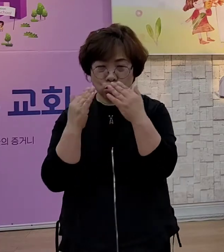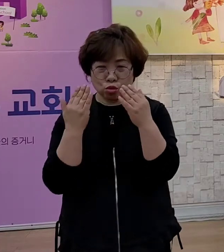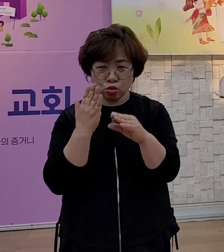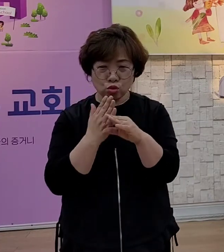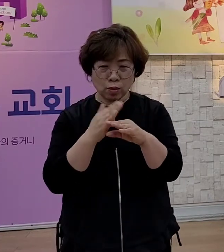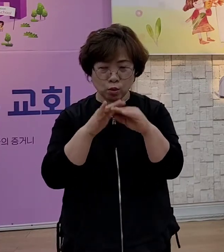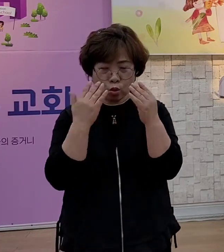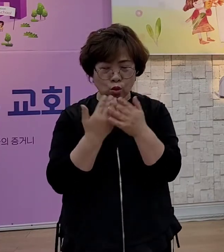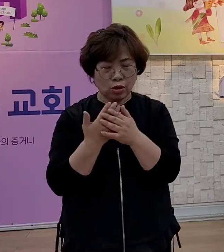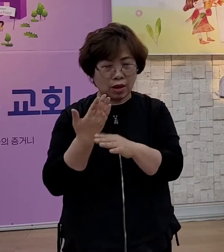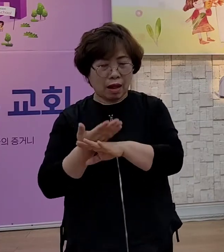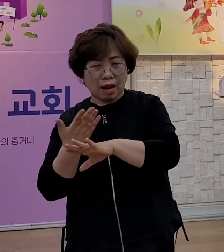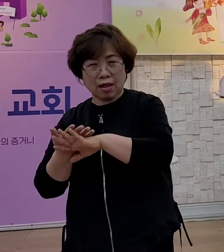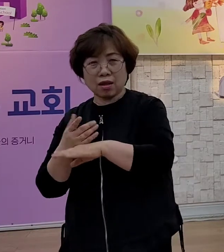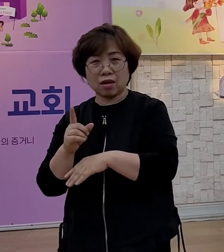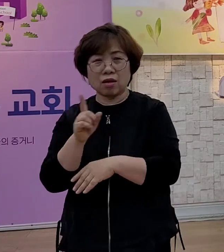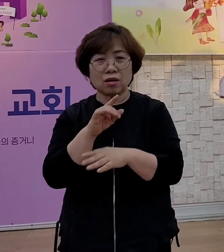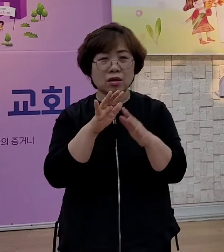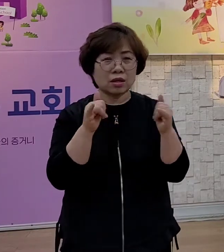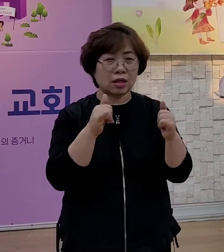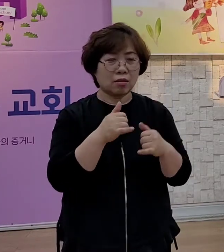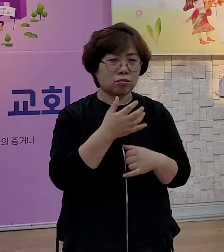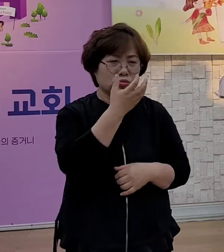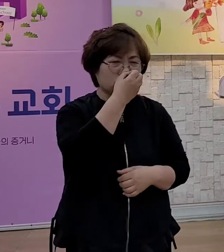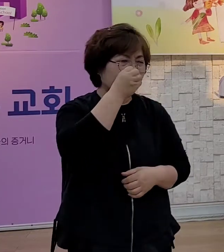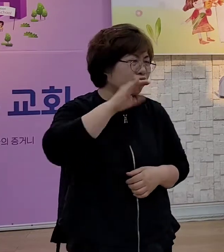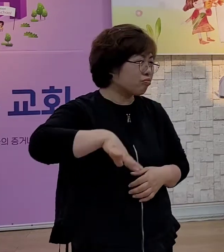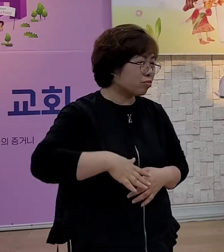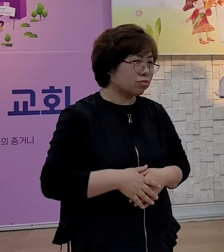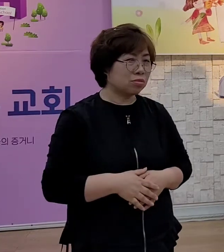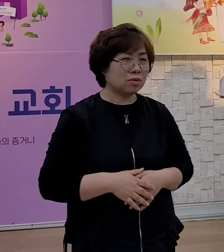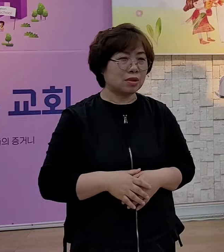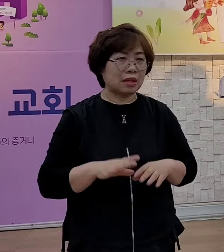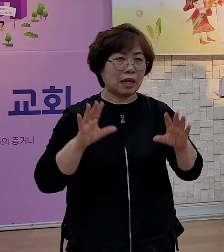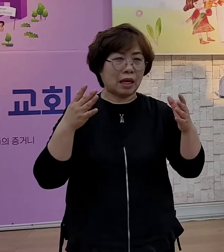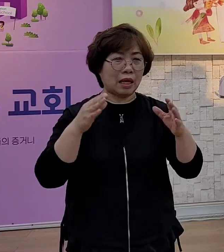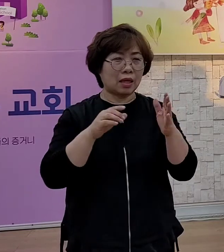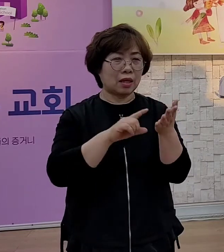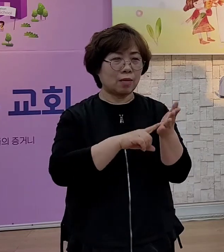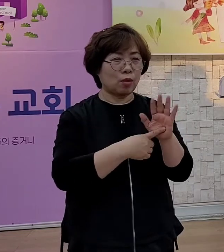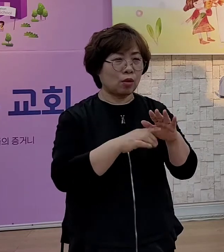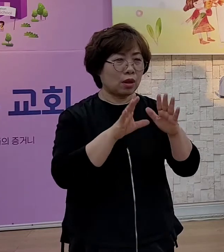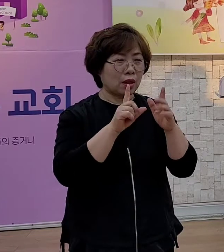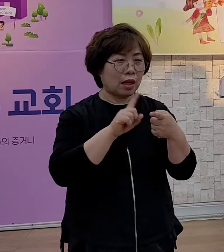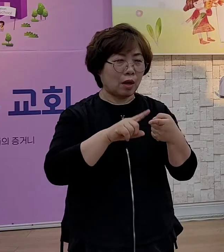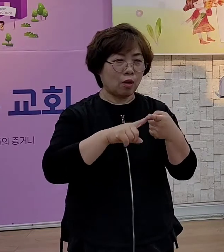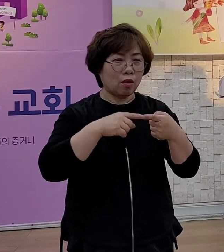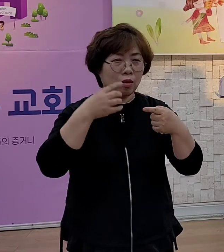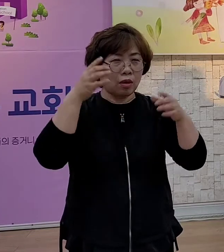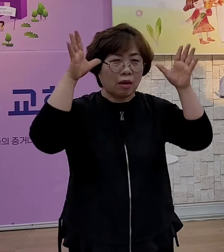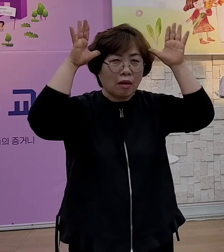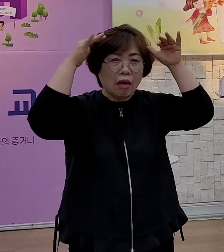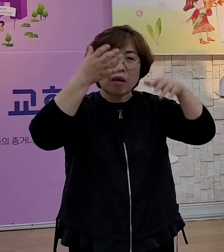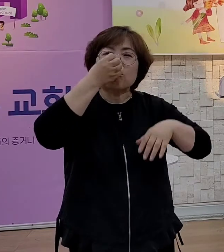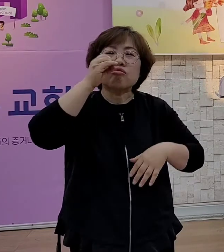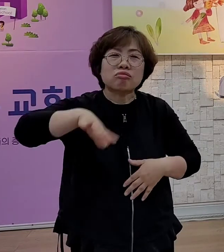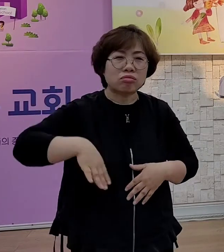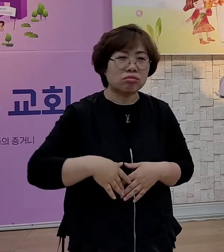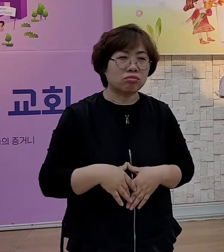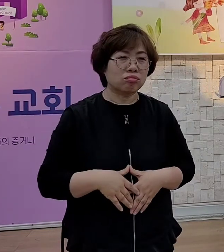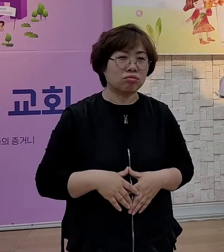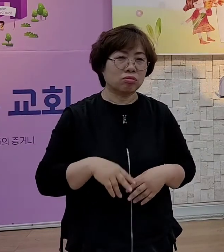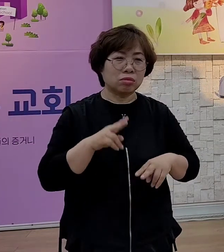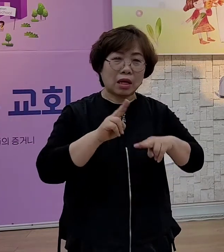어떤 사람은 개무시해요. 요즘 아이들 말로 개무시. 안 듣는다는 거예요.